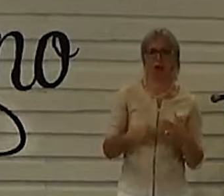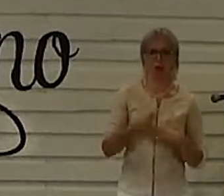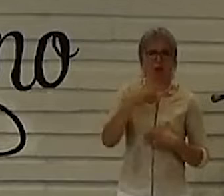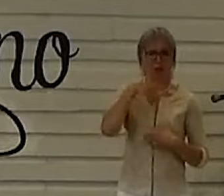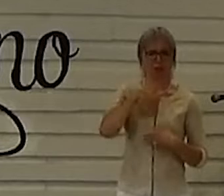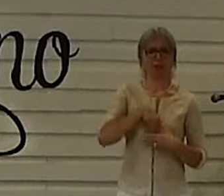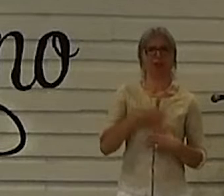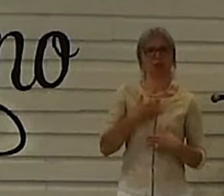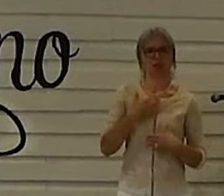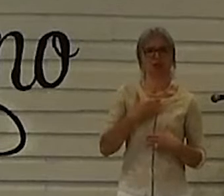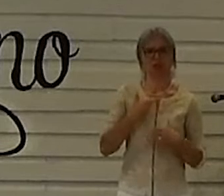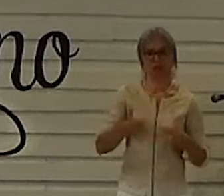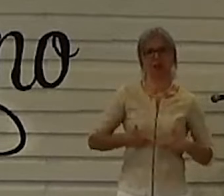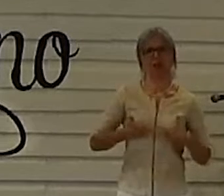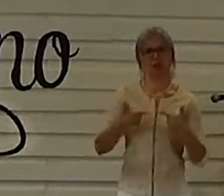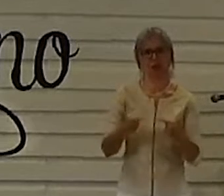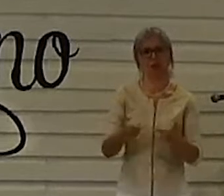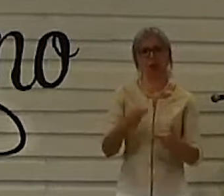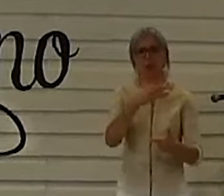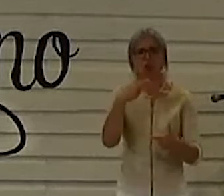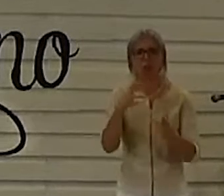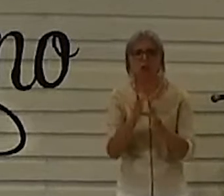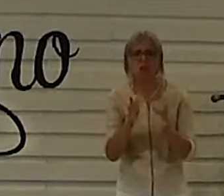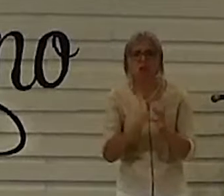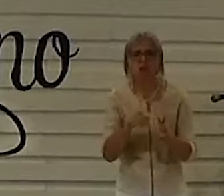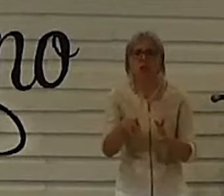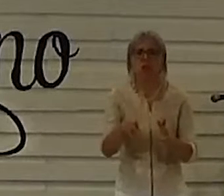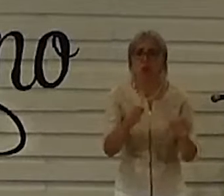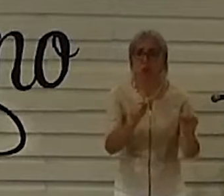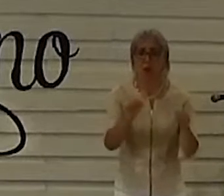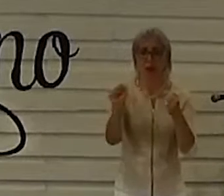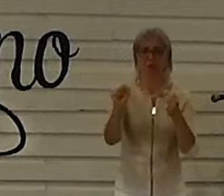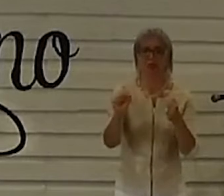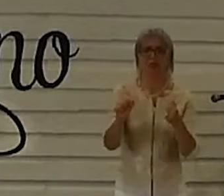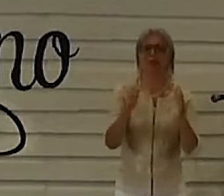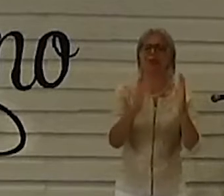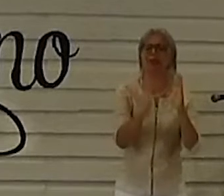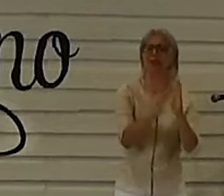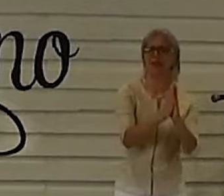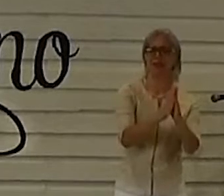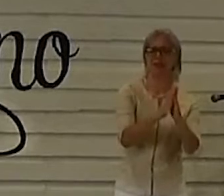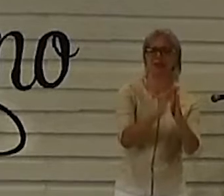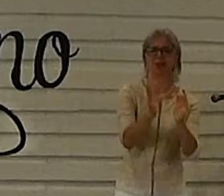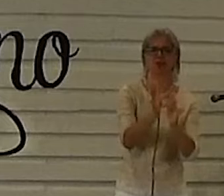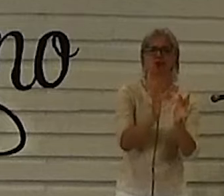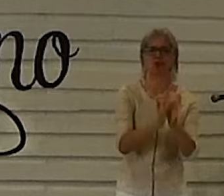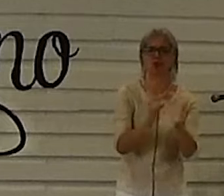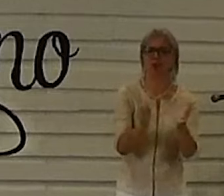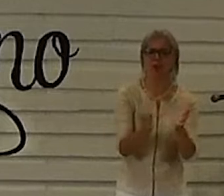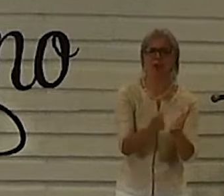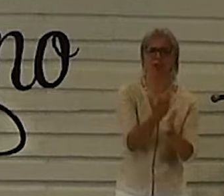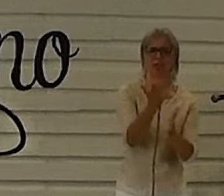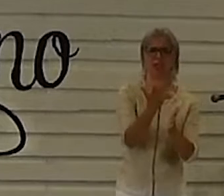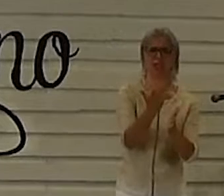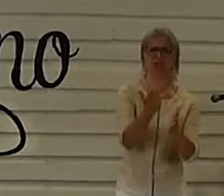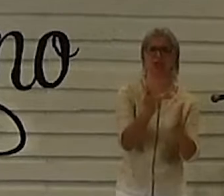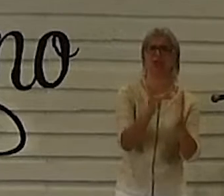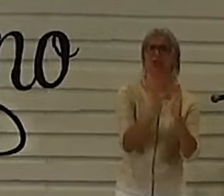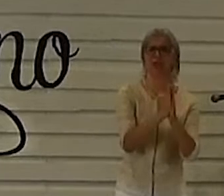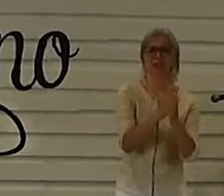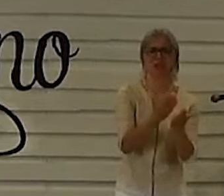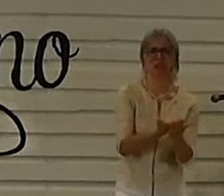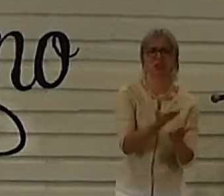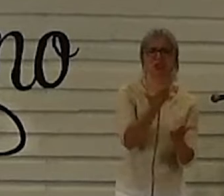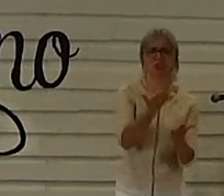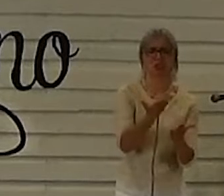Ora la Chiesa di Gesù Cristo, la Chiesa del Signore, non è forse una Chiesa che entra con problemi e esce con